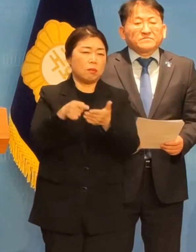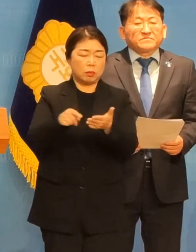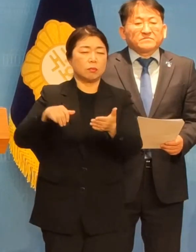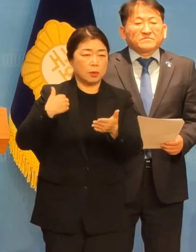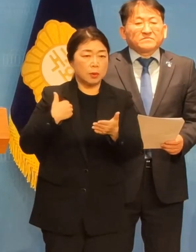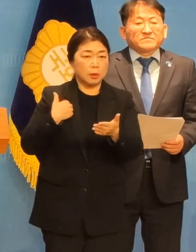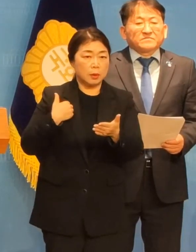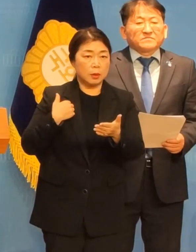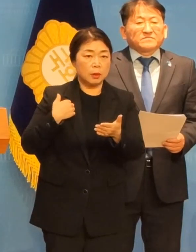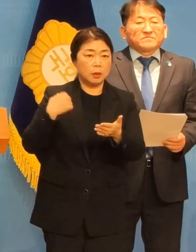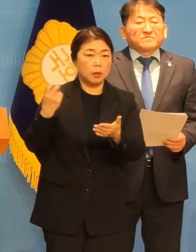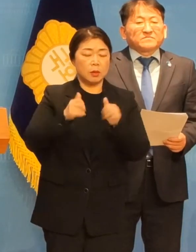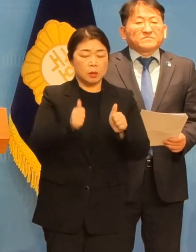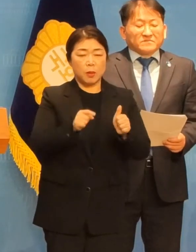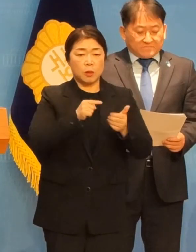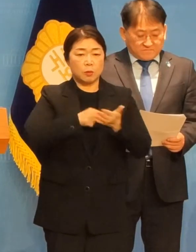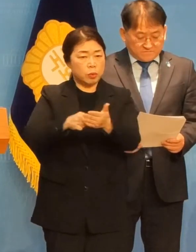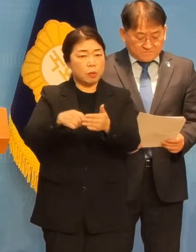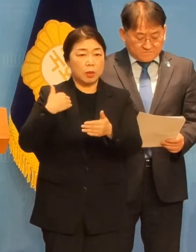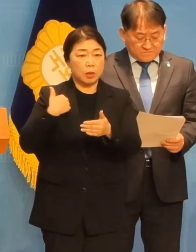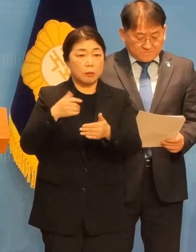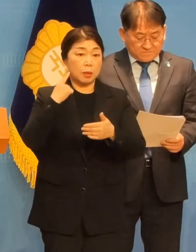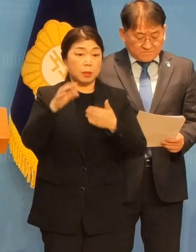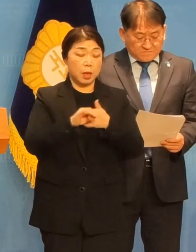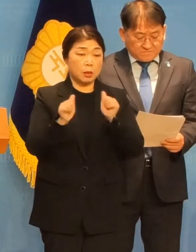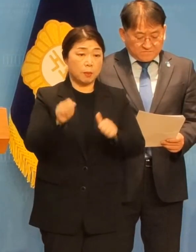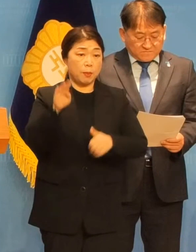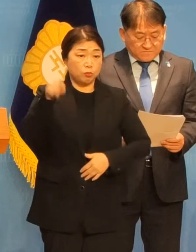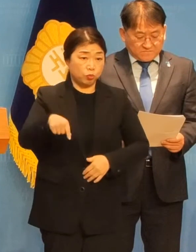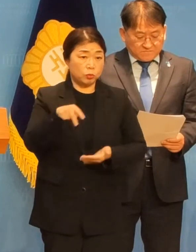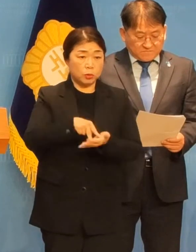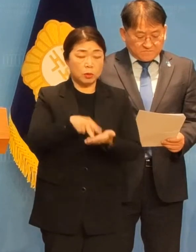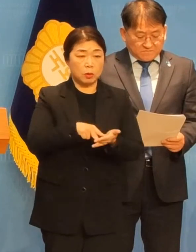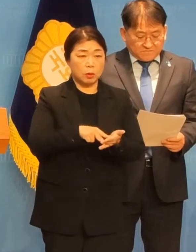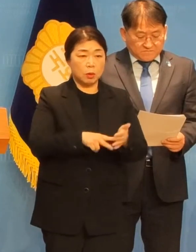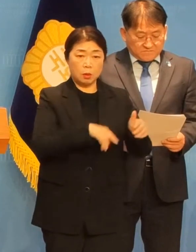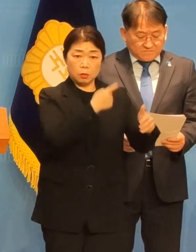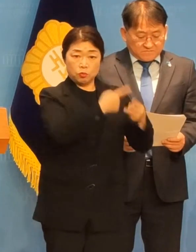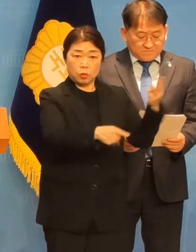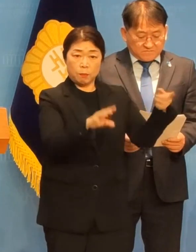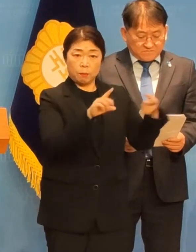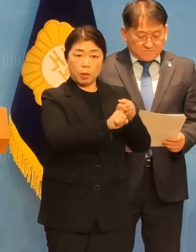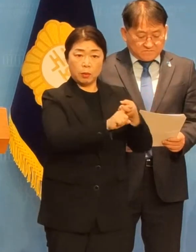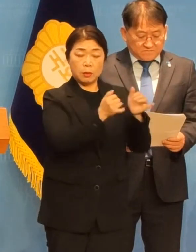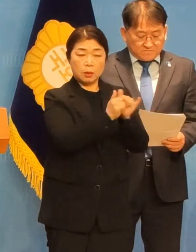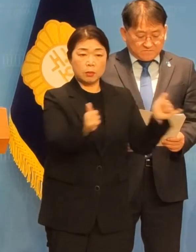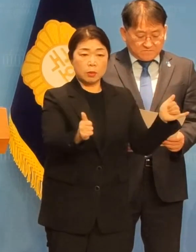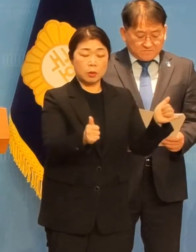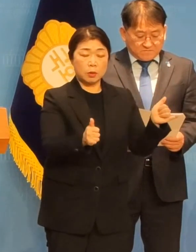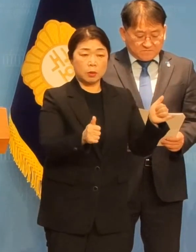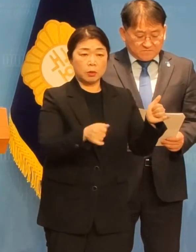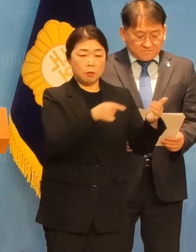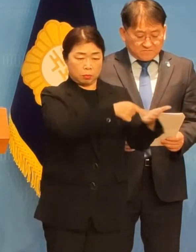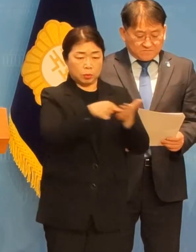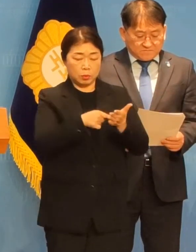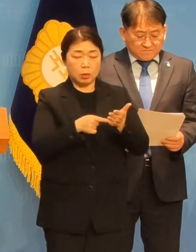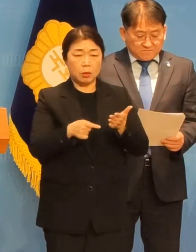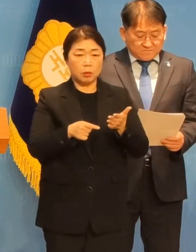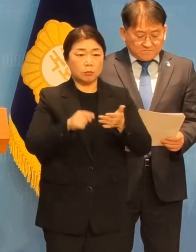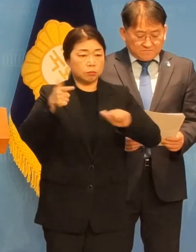것입니다. 재판부가 이 신청을 받아들일 가능성이 99%입니다. 현행법에 대해